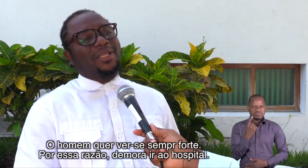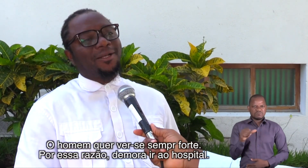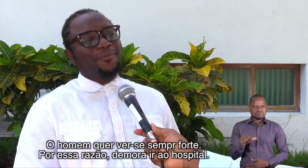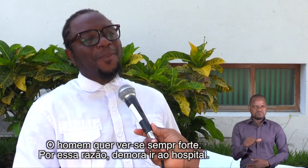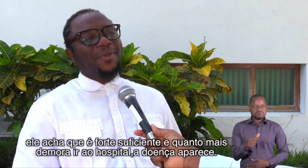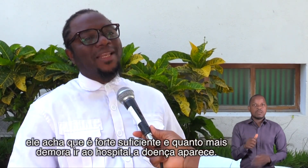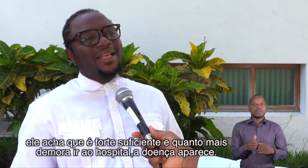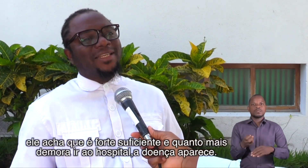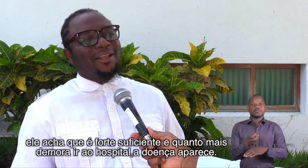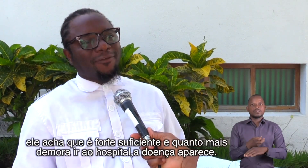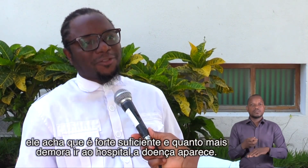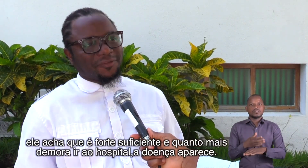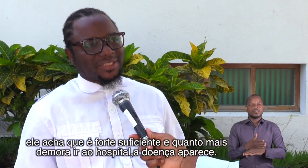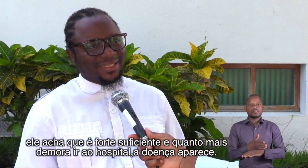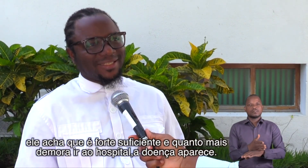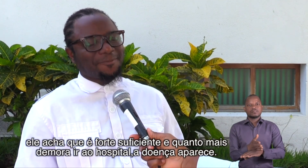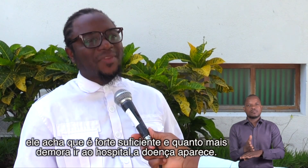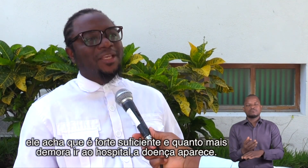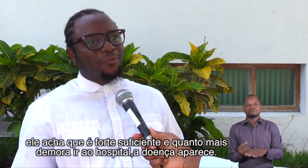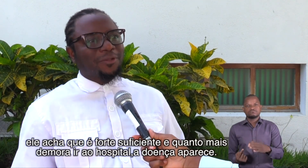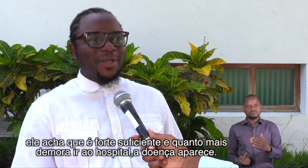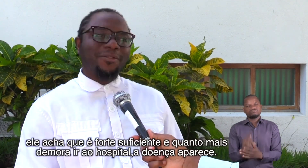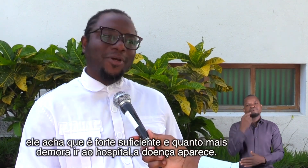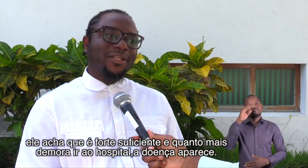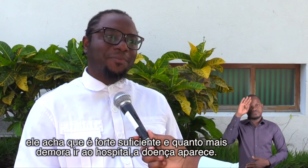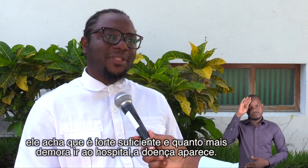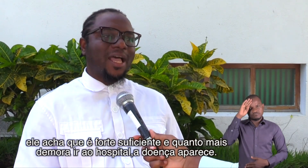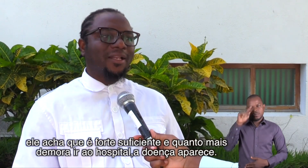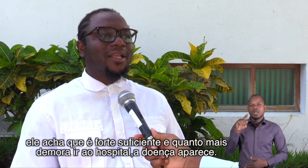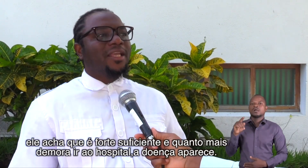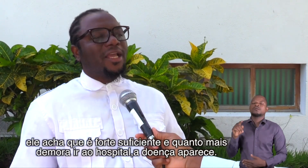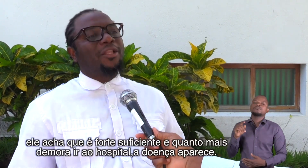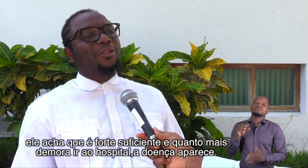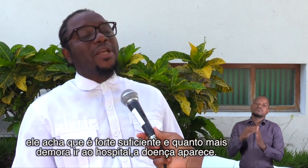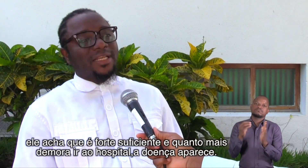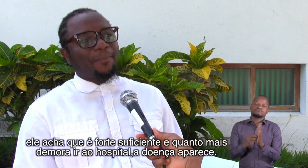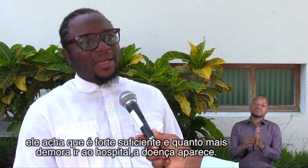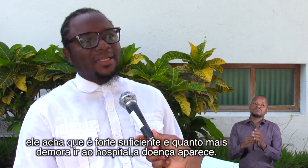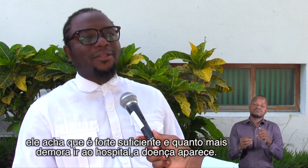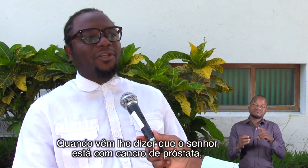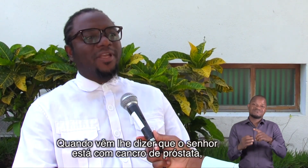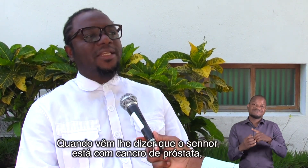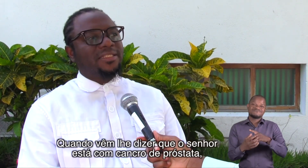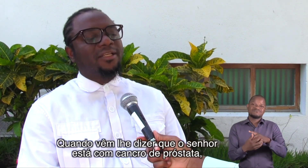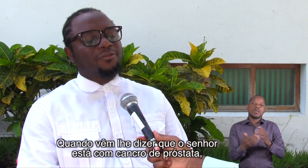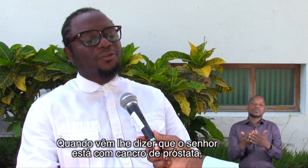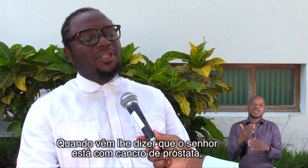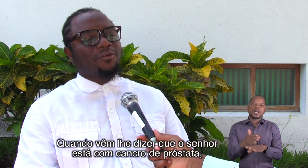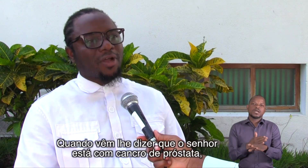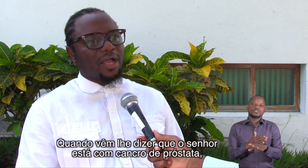hospital, porque ele acha que ele é forte o suficiente. E quanto mais demora a ir ao hospital, a doença ela aparece. Quando vem lhe dizendo que o senhor está com